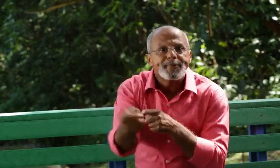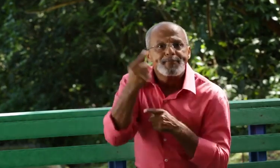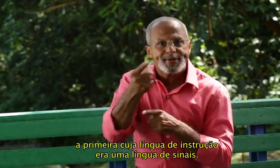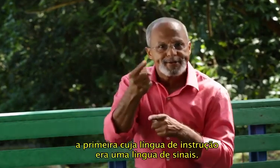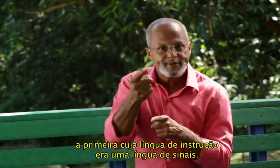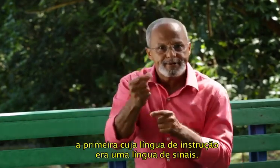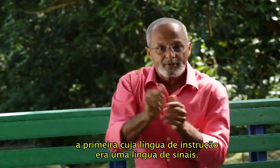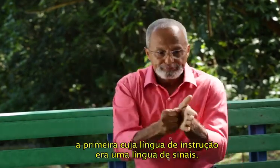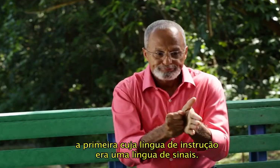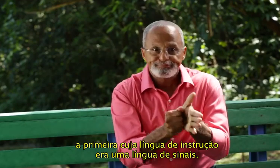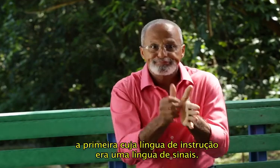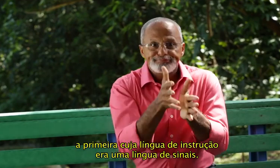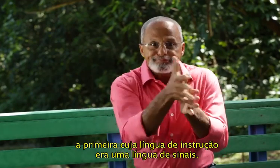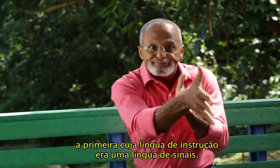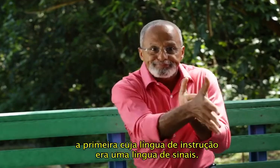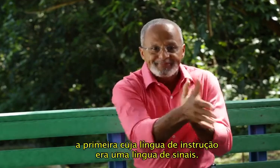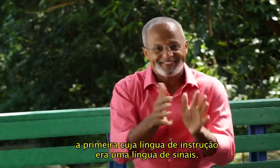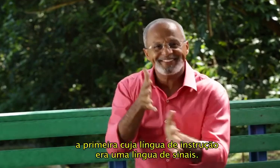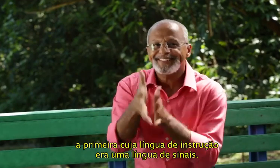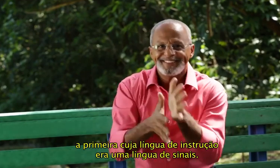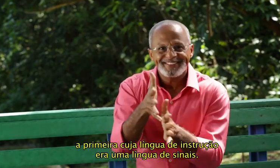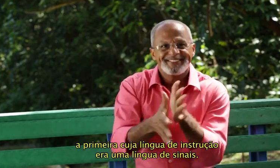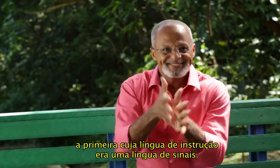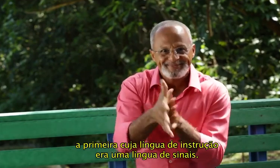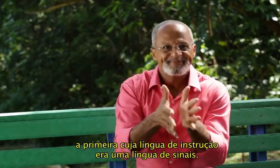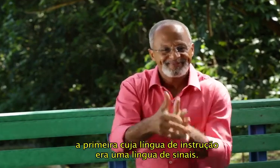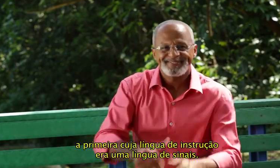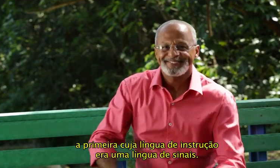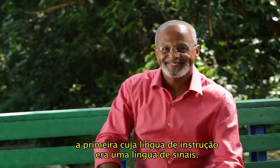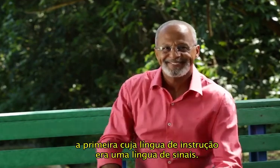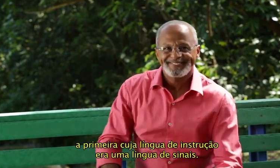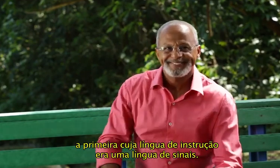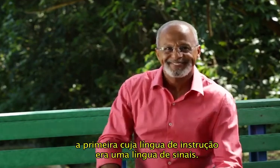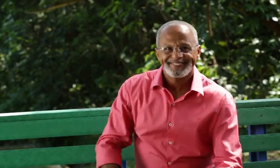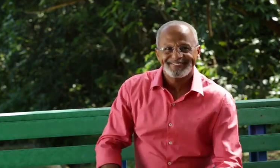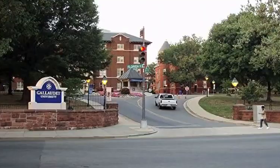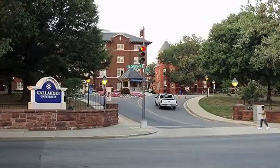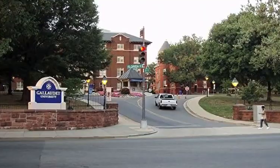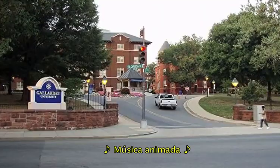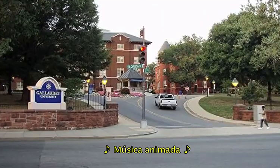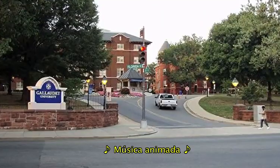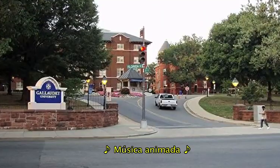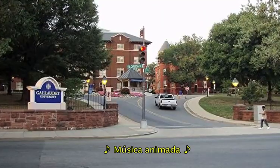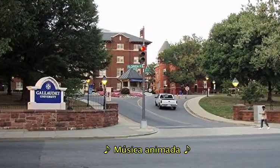A primeira, cuja língua de instrução era uma língua de sinais.